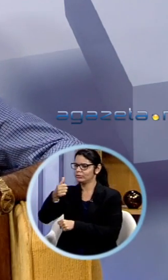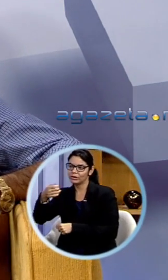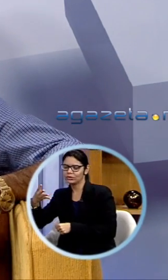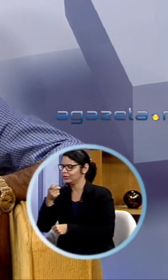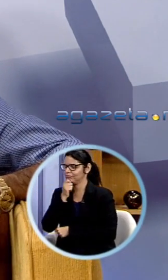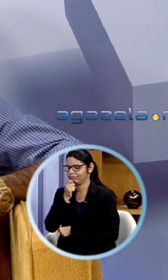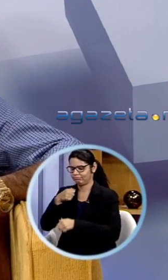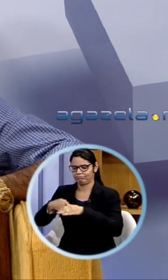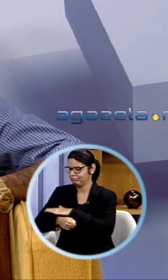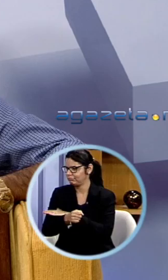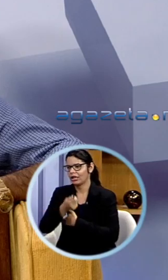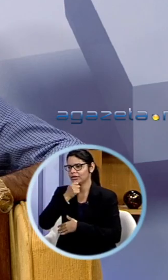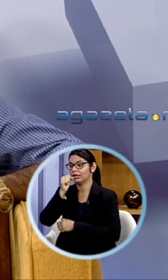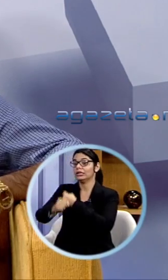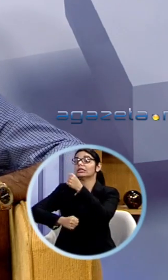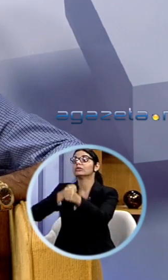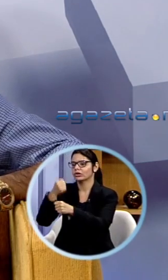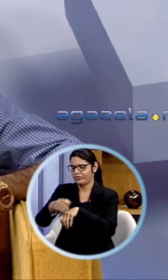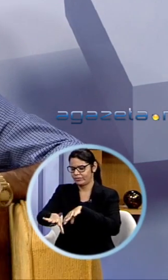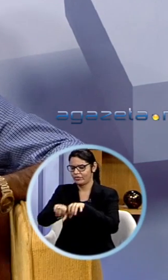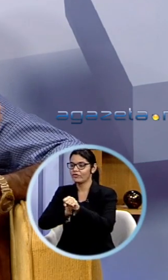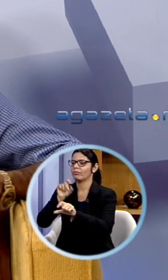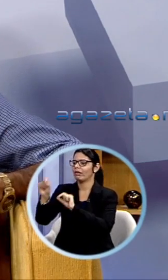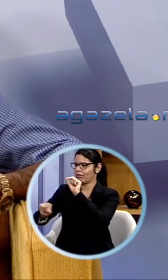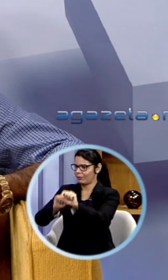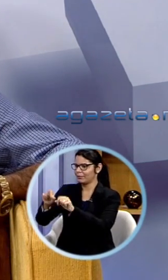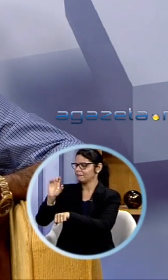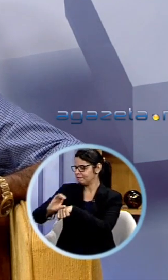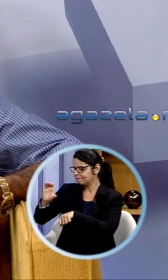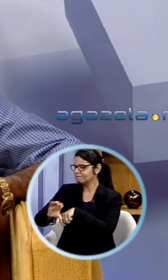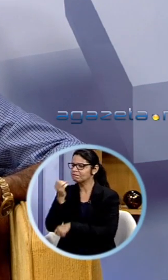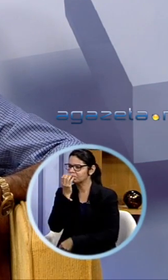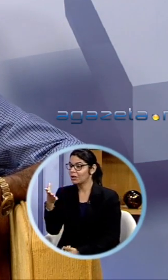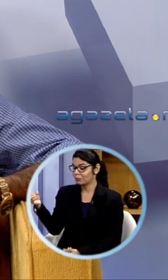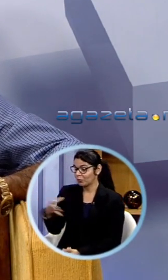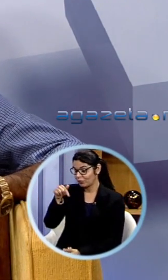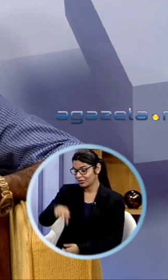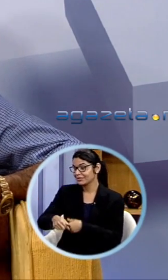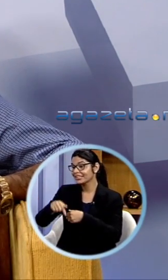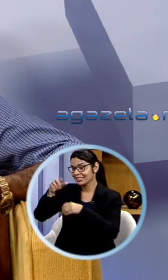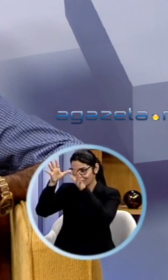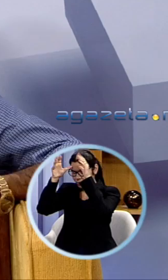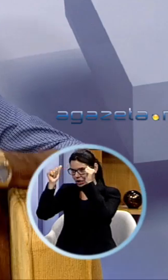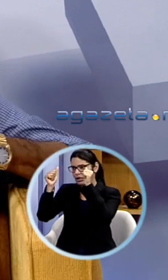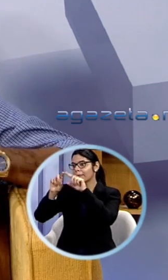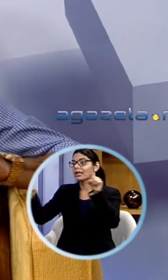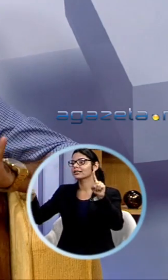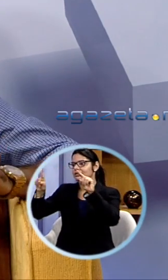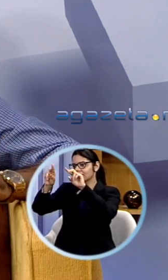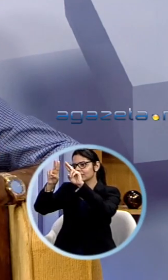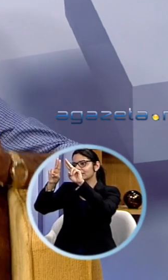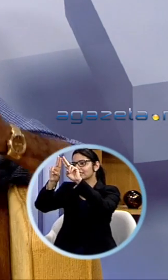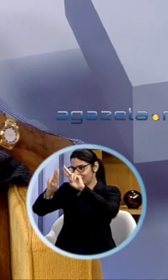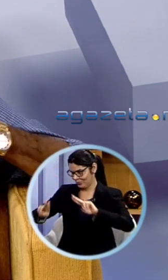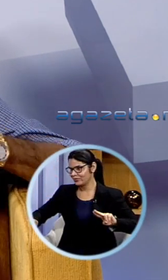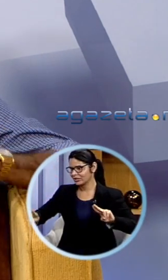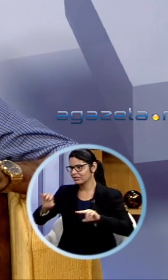turma a primeira turma vai se formar no ano que vem e o curso é novo aqui no Acre mas em Santa Catarina por exemplo já tem várias turmas